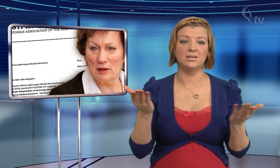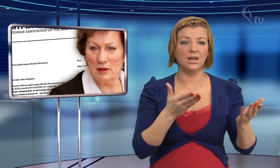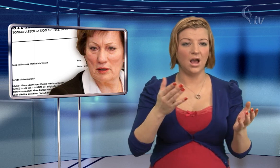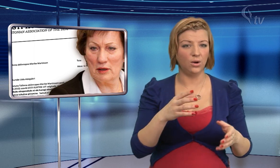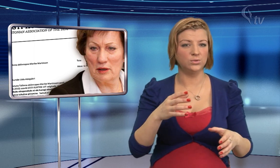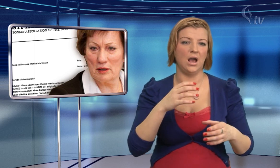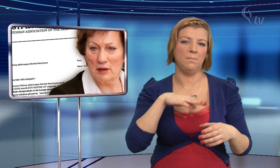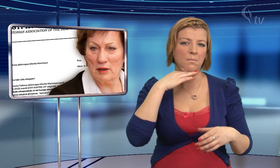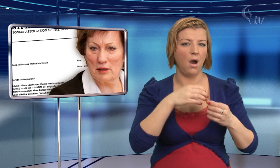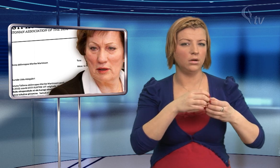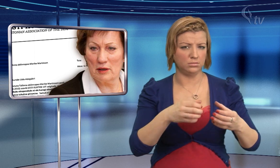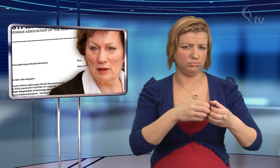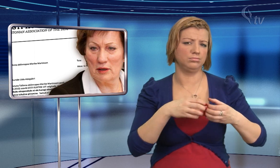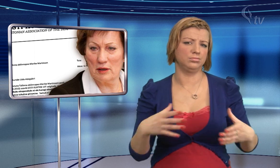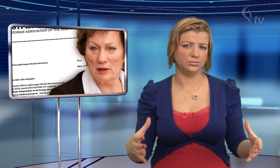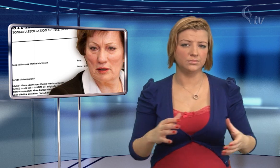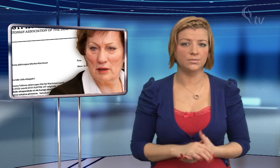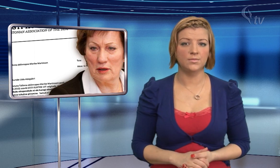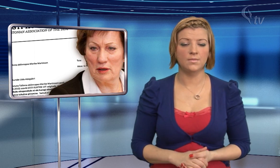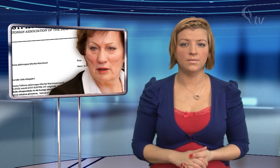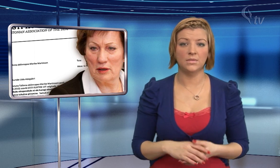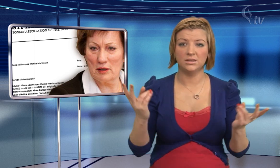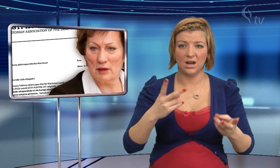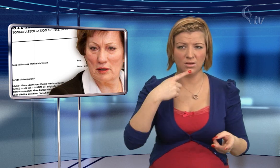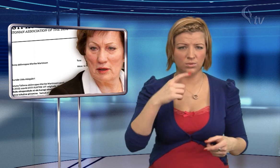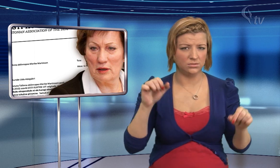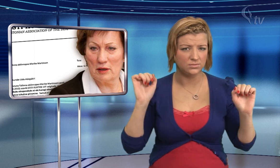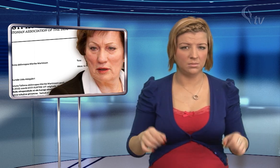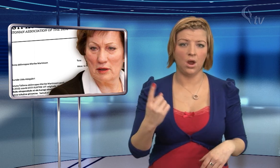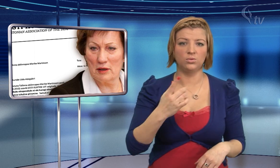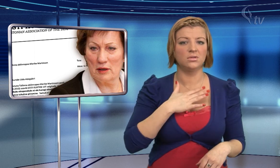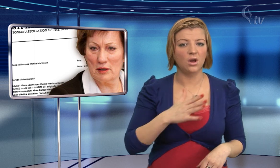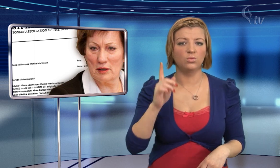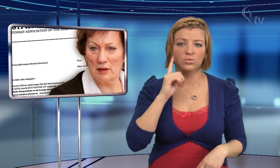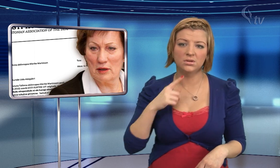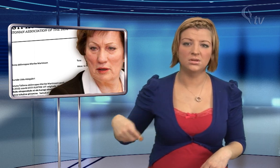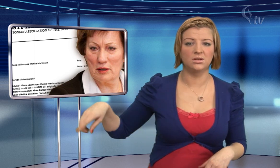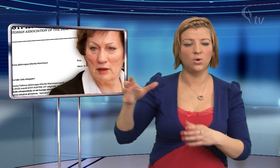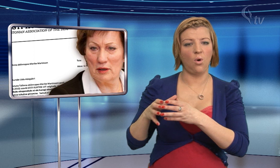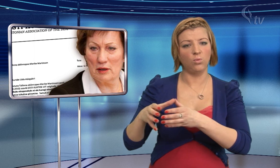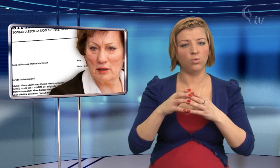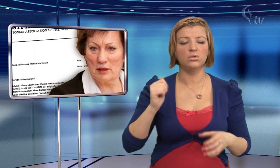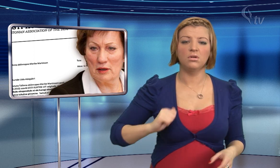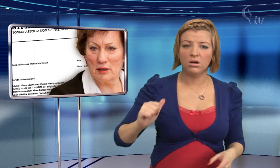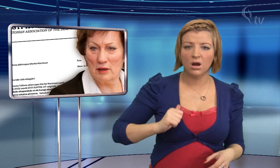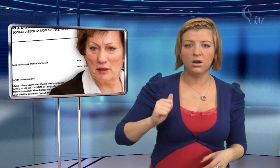on jätkunud. Selline väide sai võimalikuks ainult tänu kurtide kogukonna kannatlikkusele ja